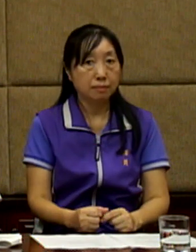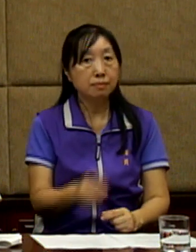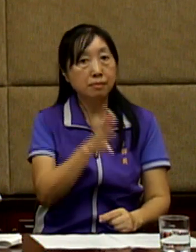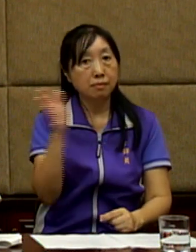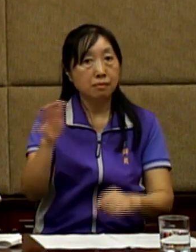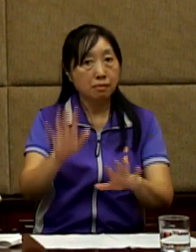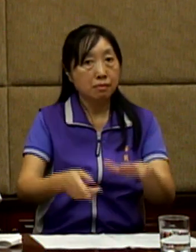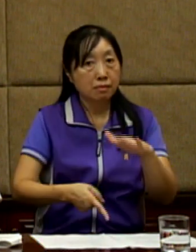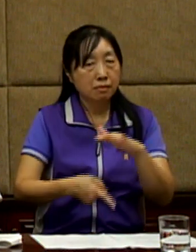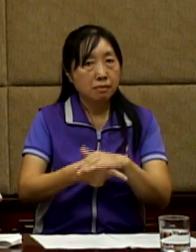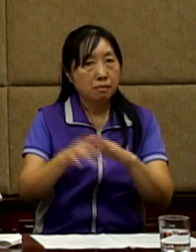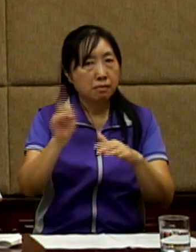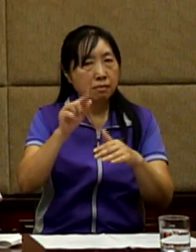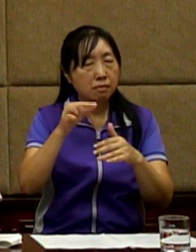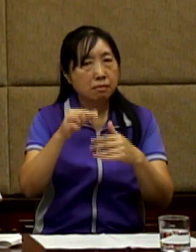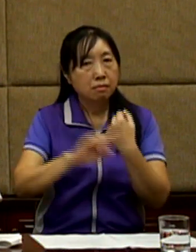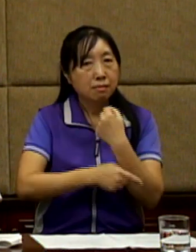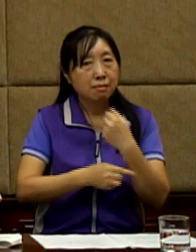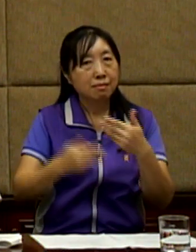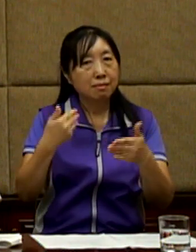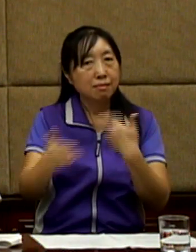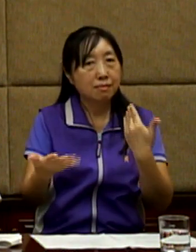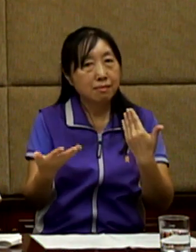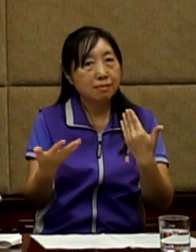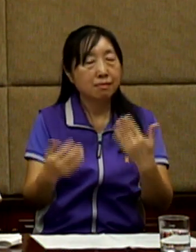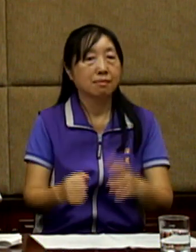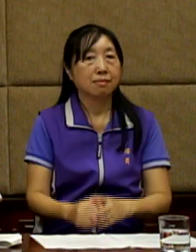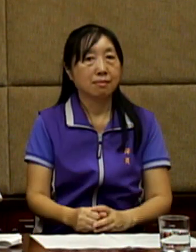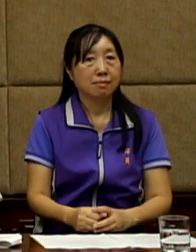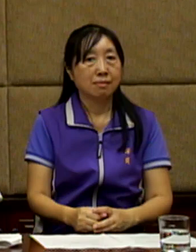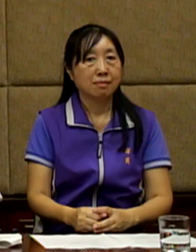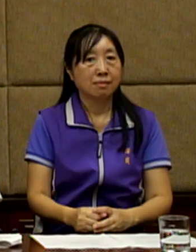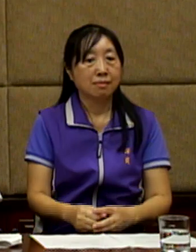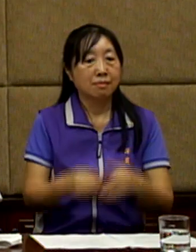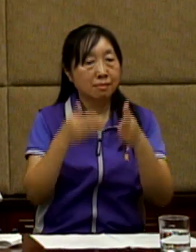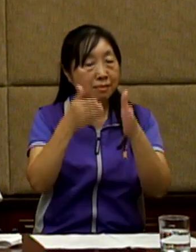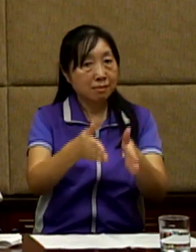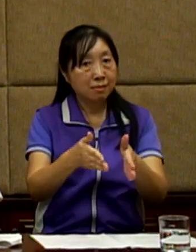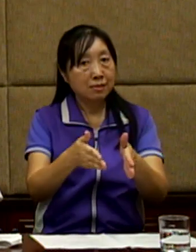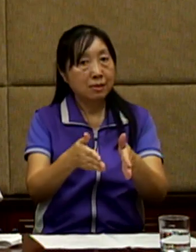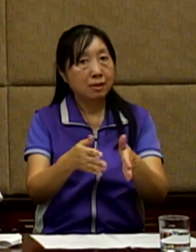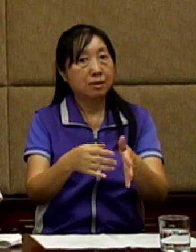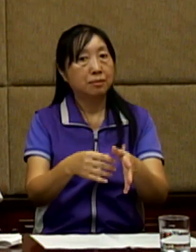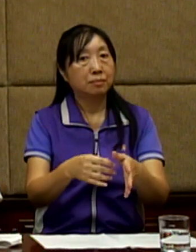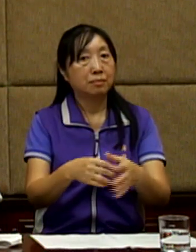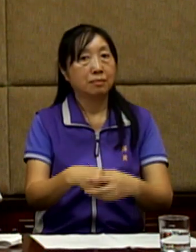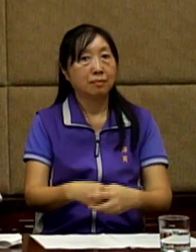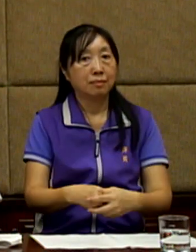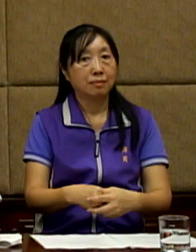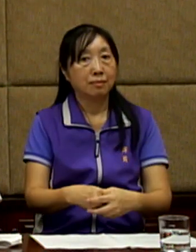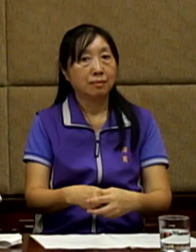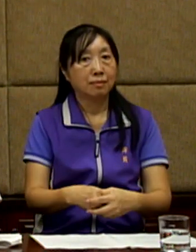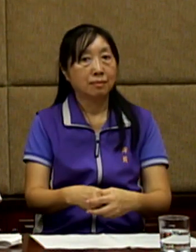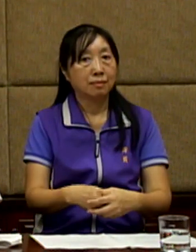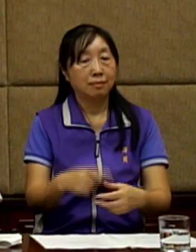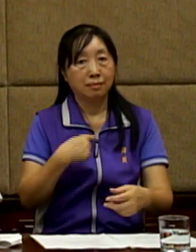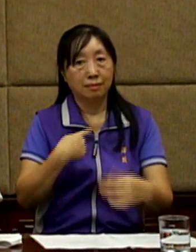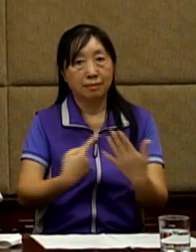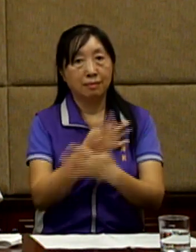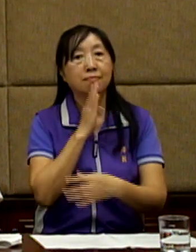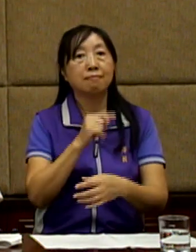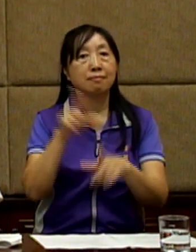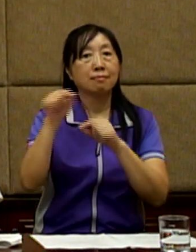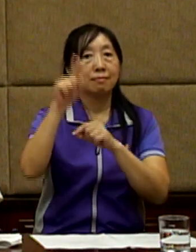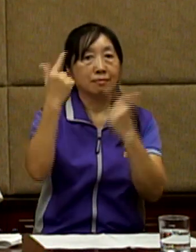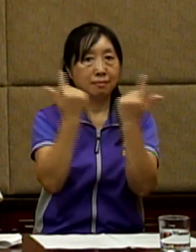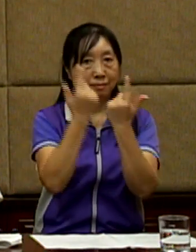反广电法的党政军条款的部分，现在目前为止有任何，就是说现在我们只是根据北检的起